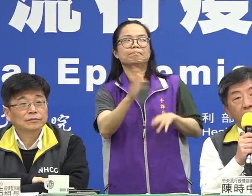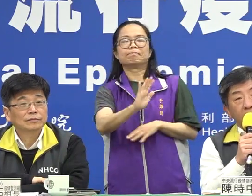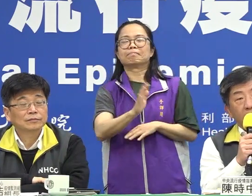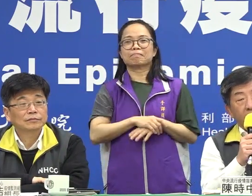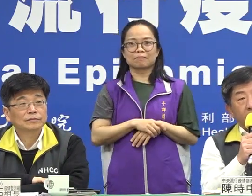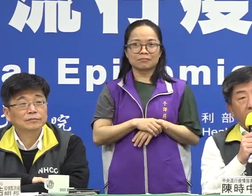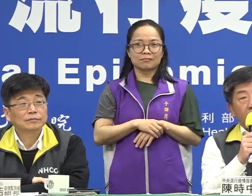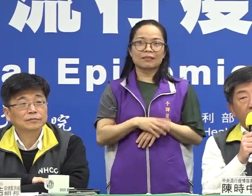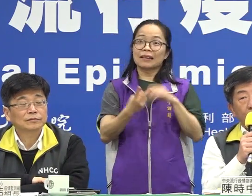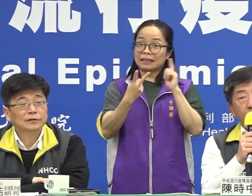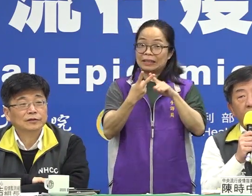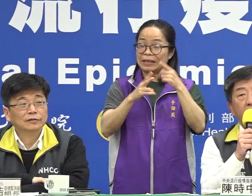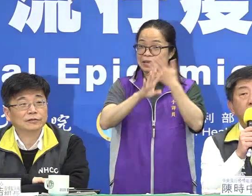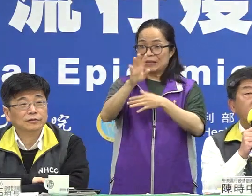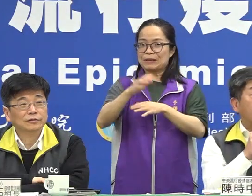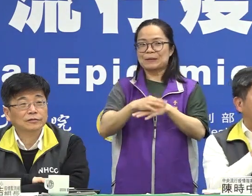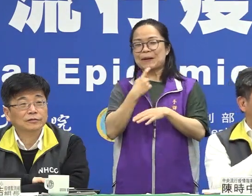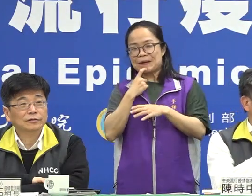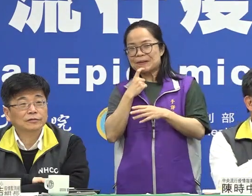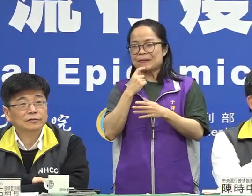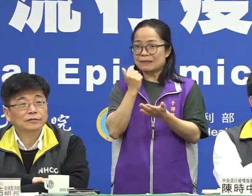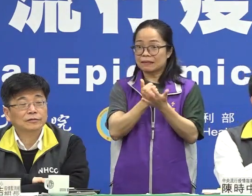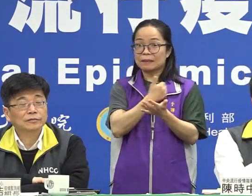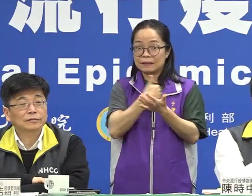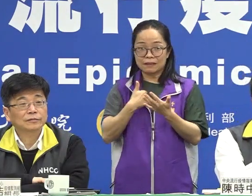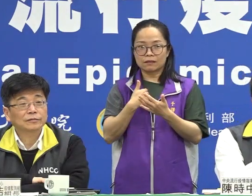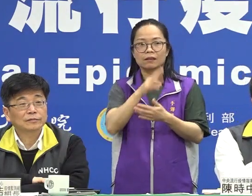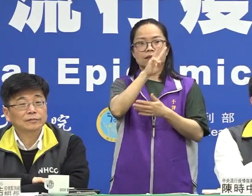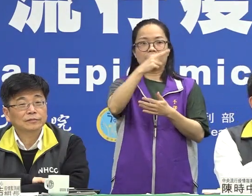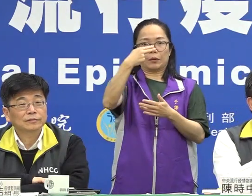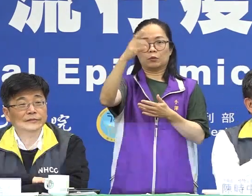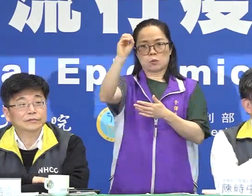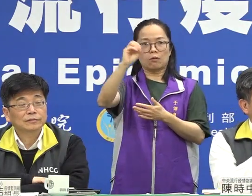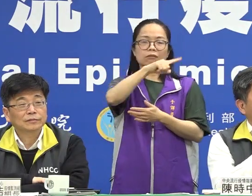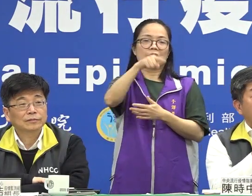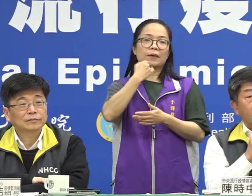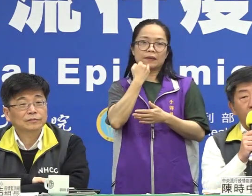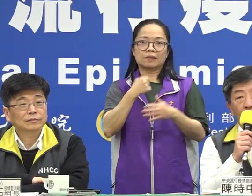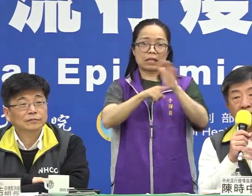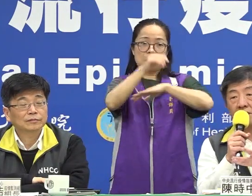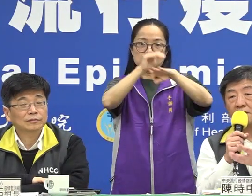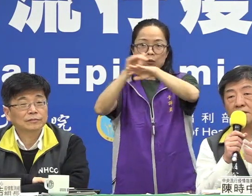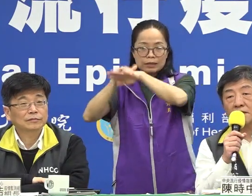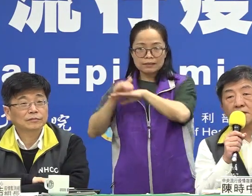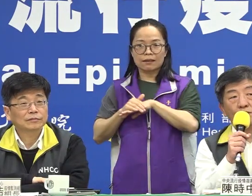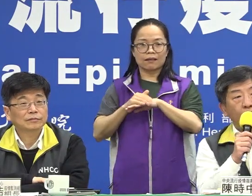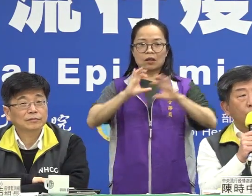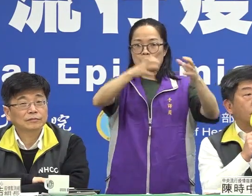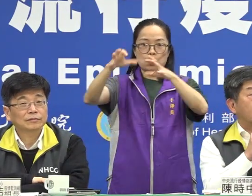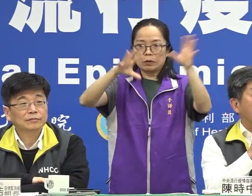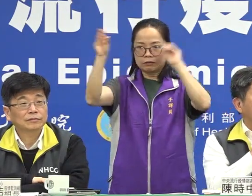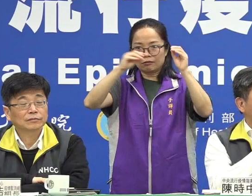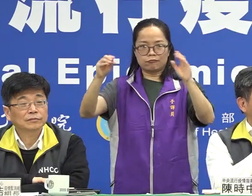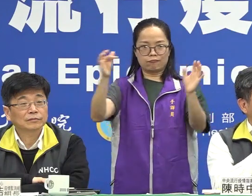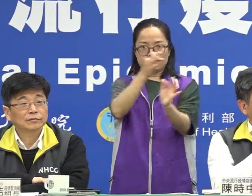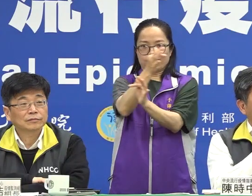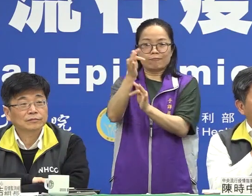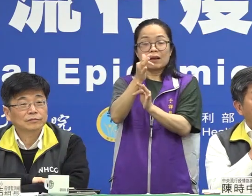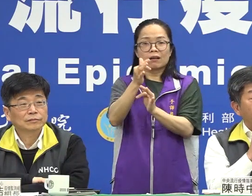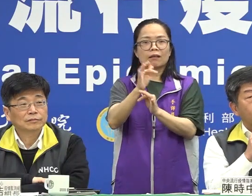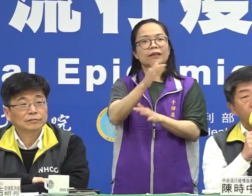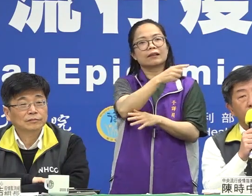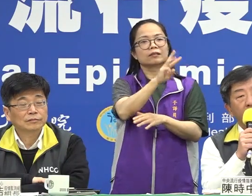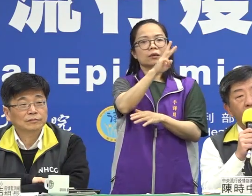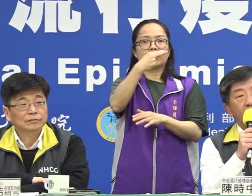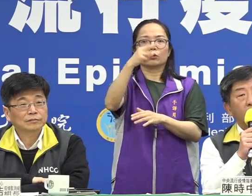外一个有资格来预测的是 WHO 了，因为他的专家跟国际的资料最全呐。可是偏